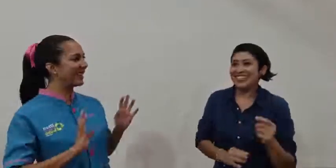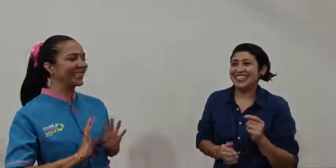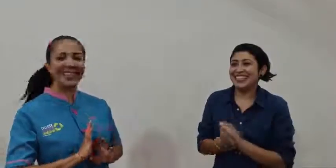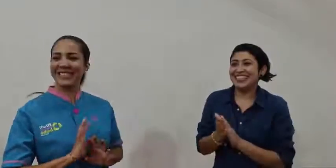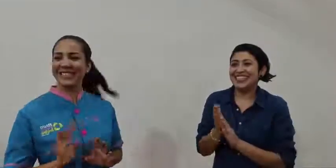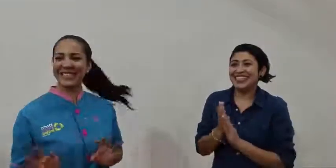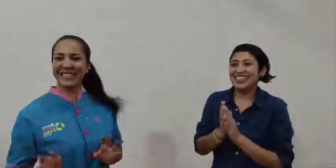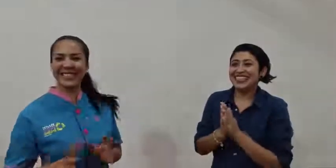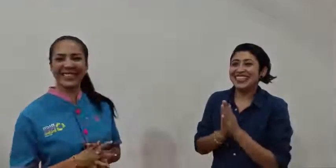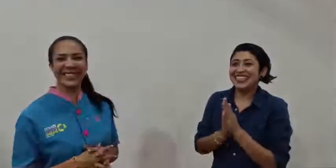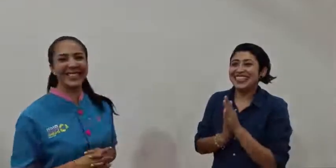que quieras.